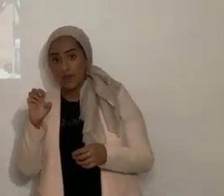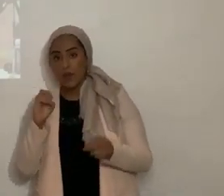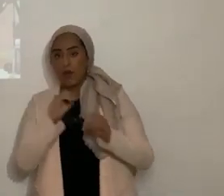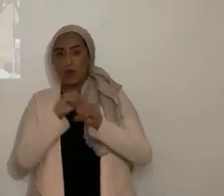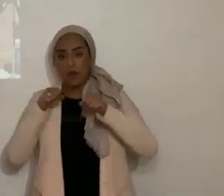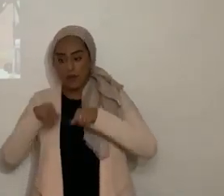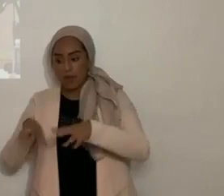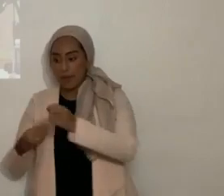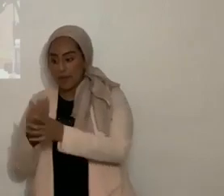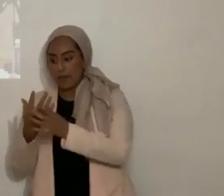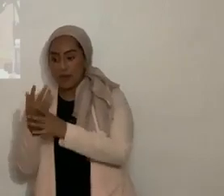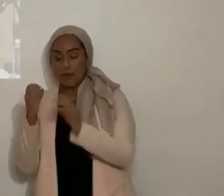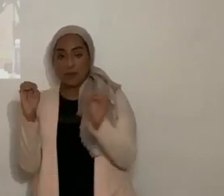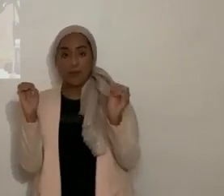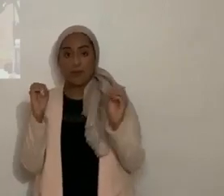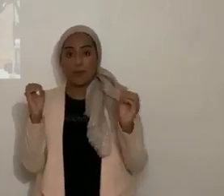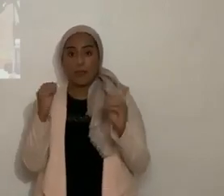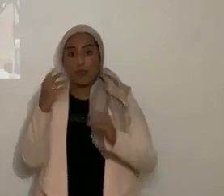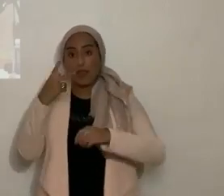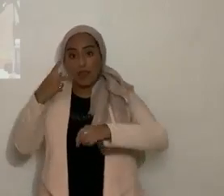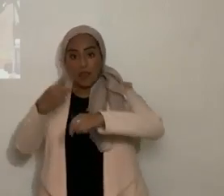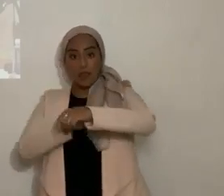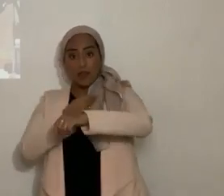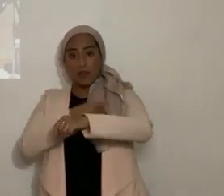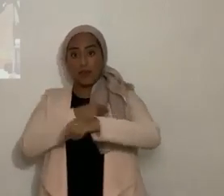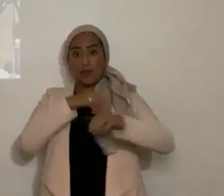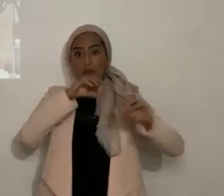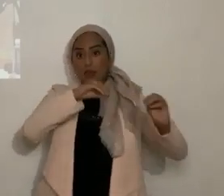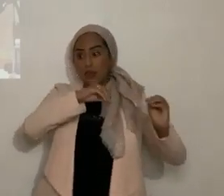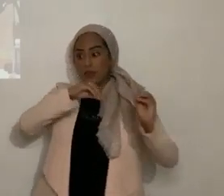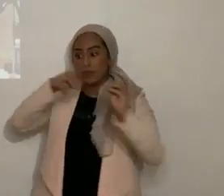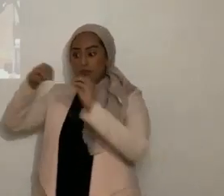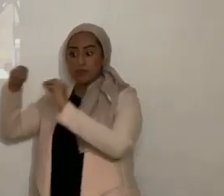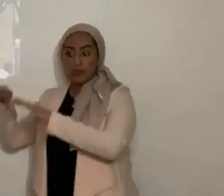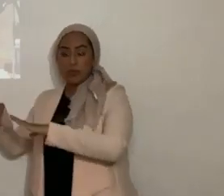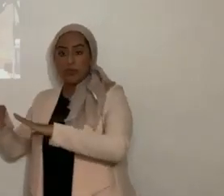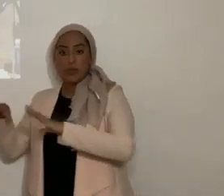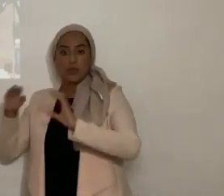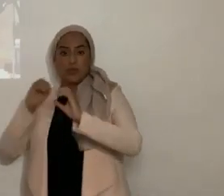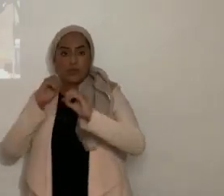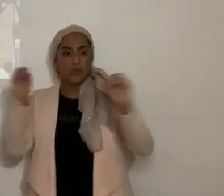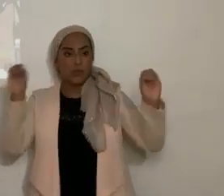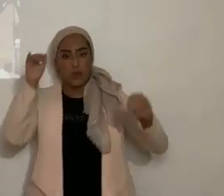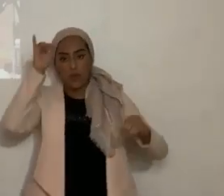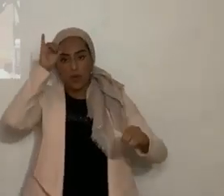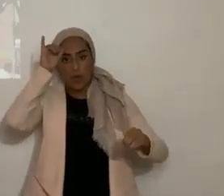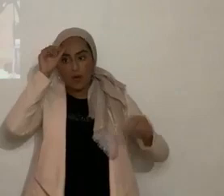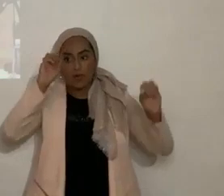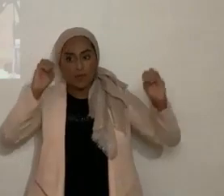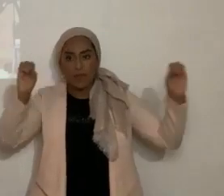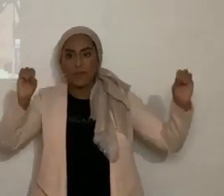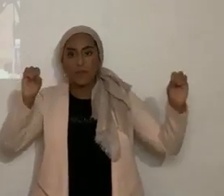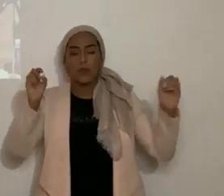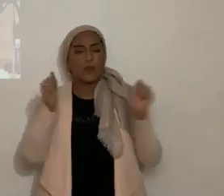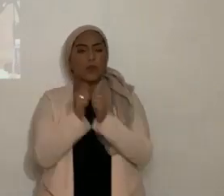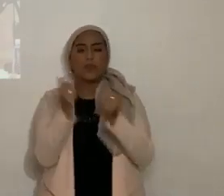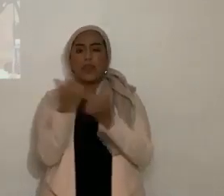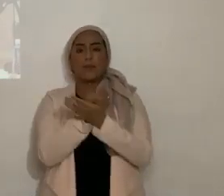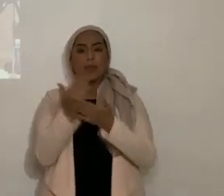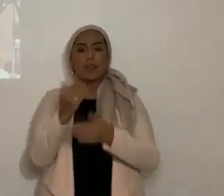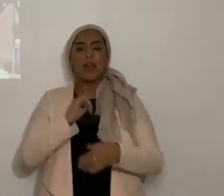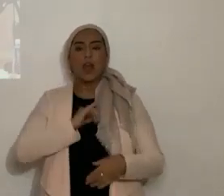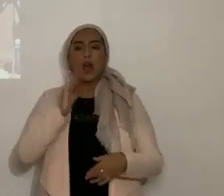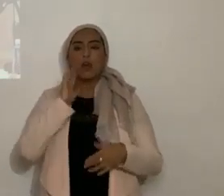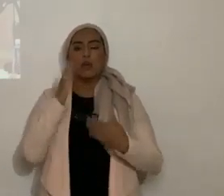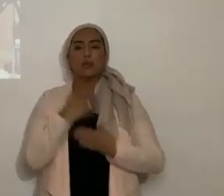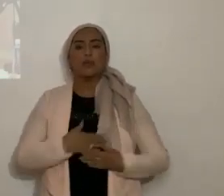den mantenimiento, y las ovejas sean quitadas de la majada, y no haya vacas en los corrales, con todo yo me alegraré